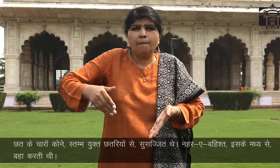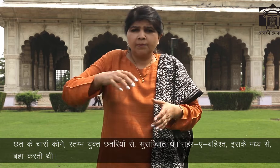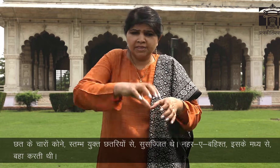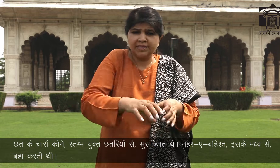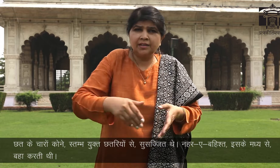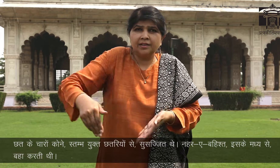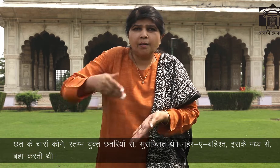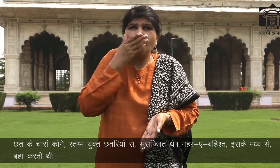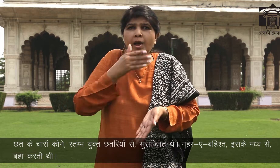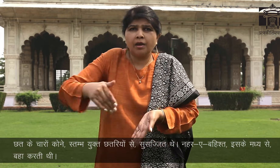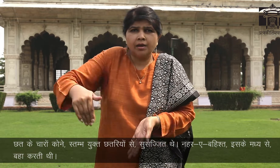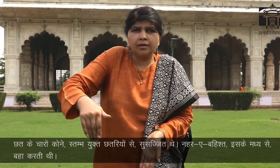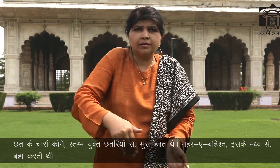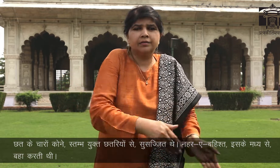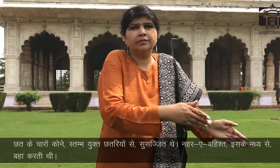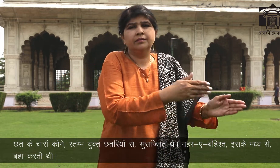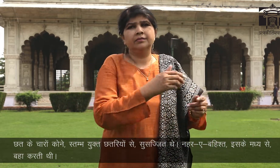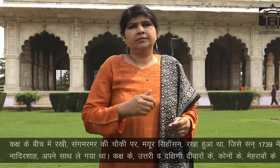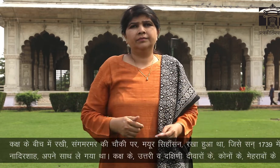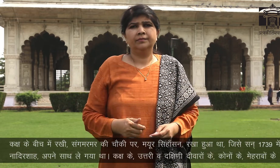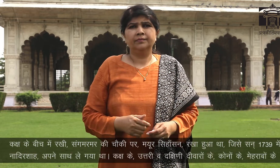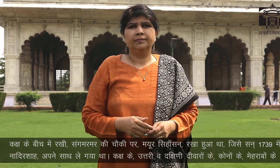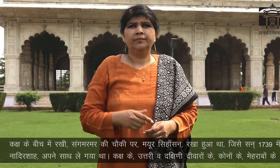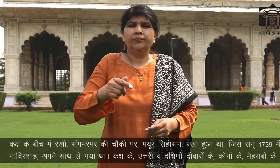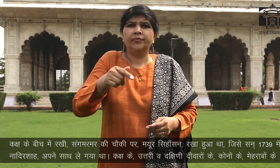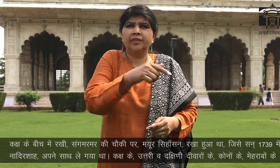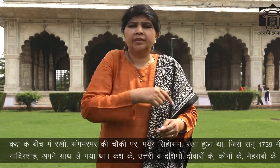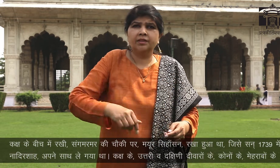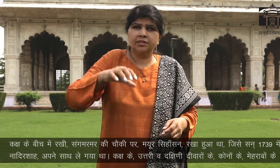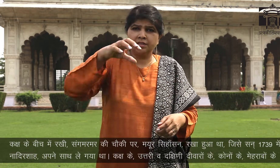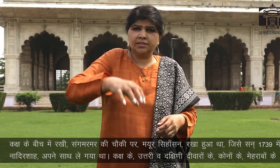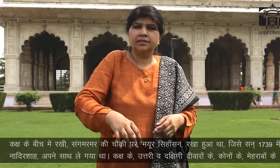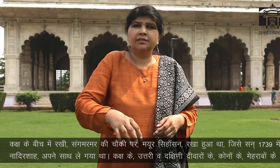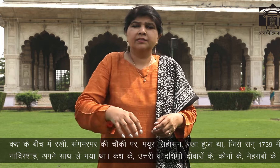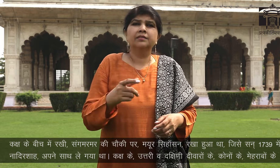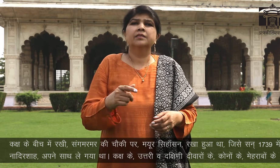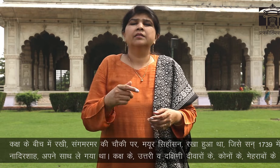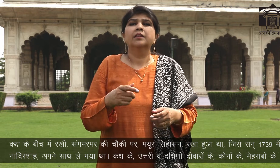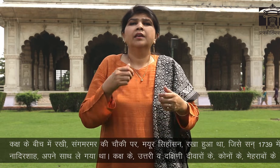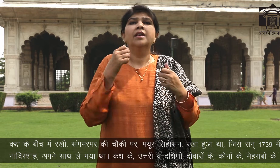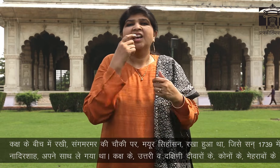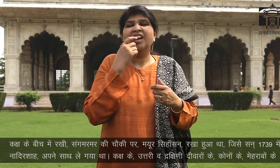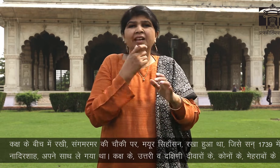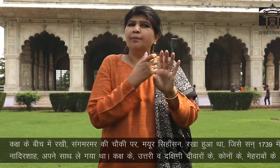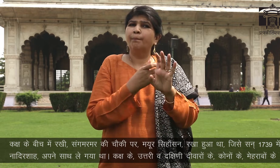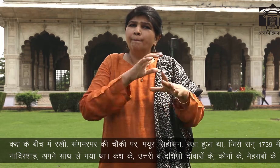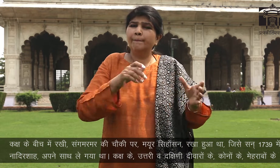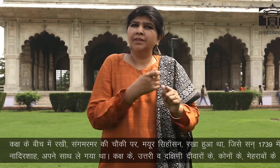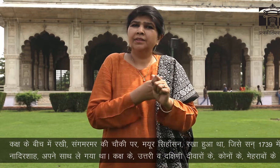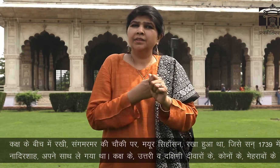मध्य से बहा करती थी। कक्ष के बीच में रखी संगमरमर की चौकी पर मयूर सिंहासन रखा हुआ